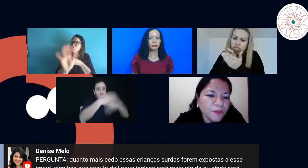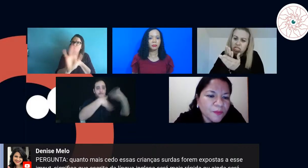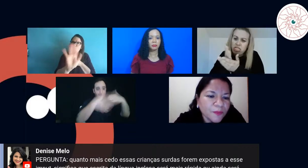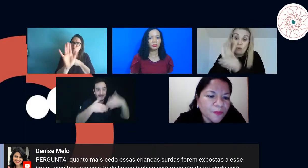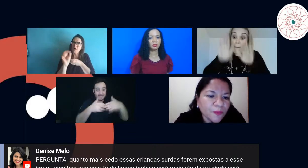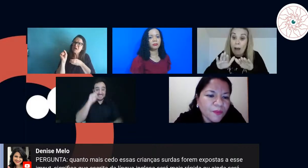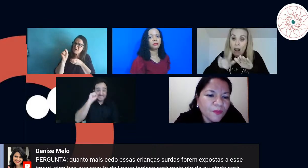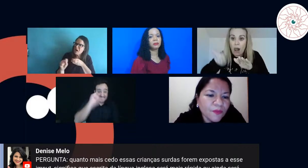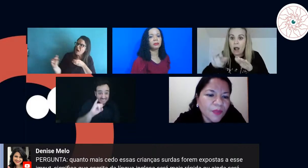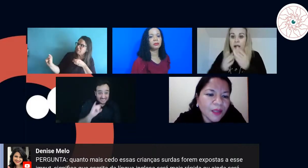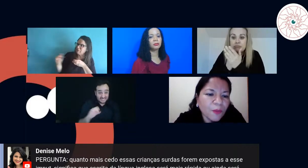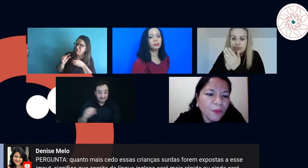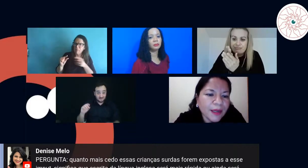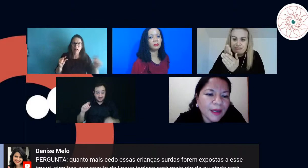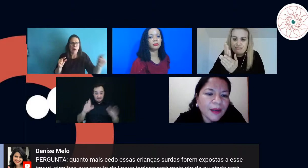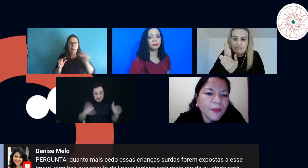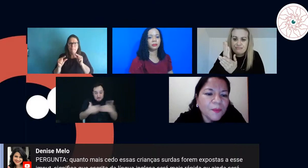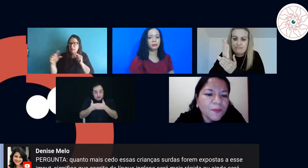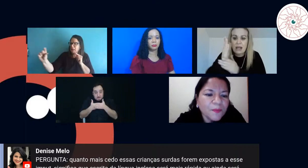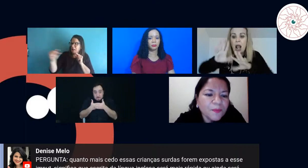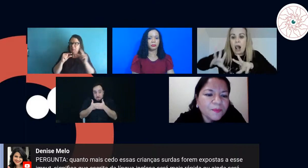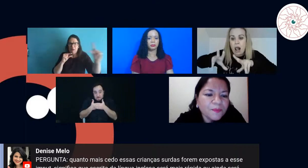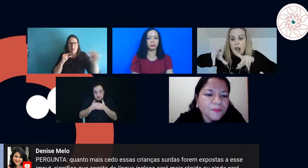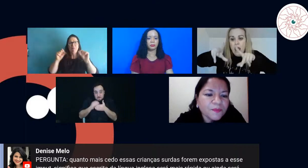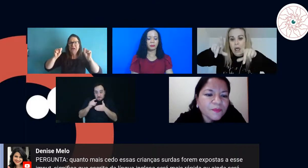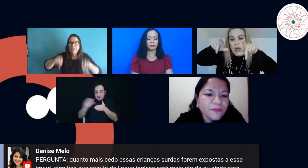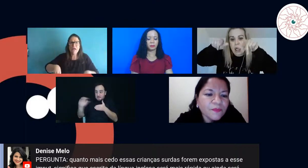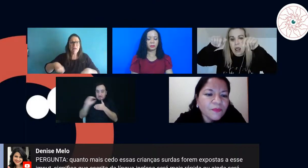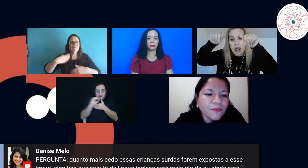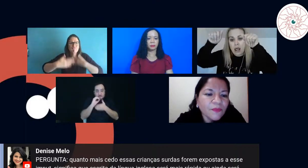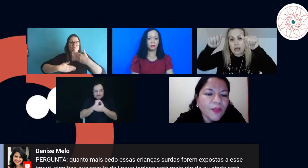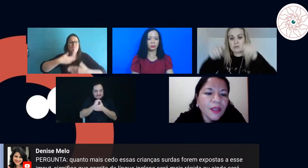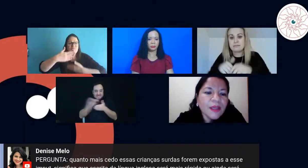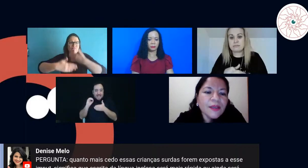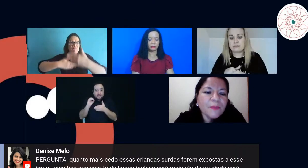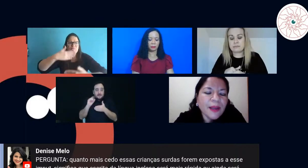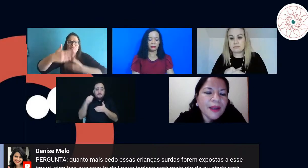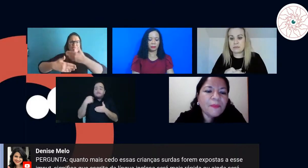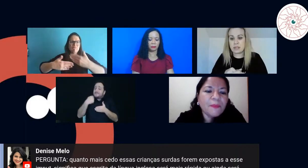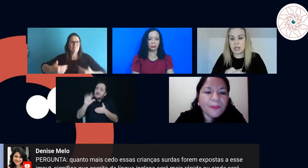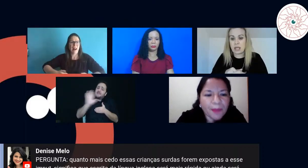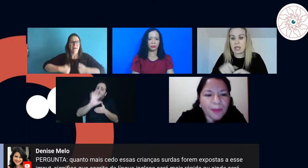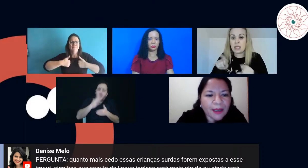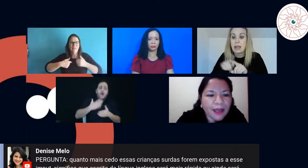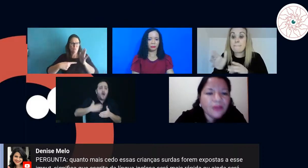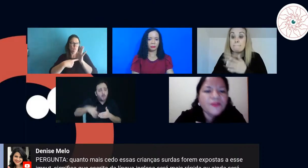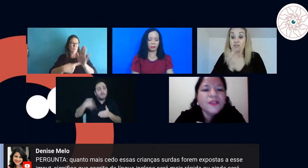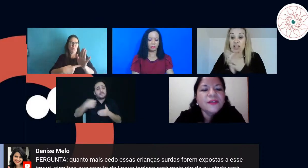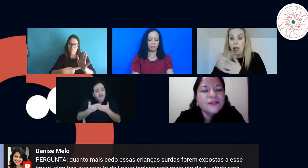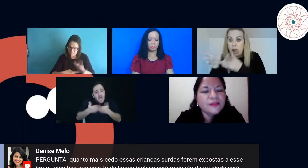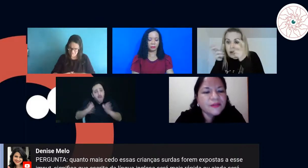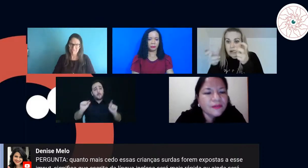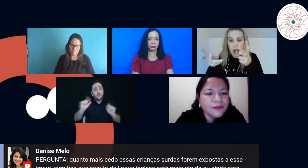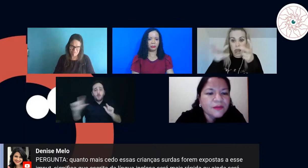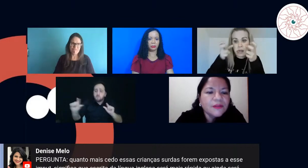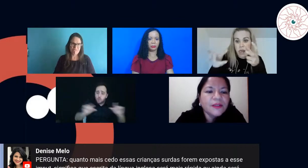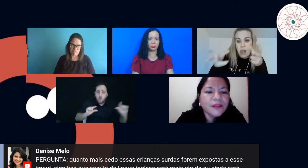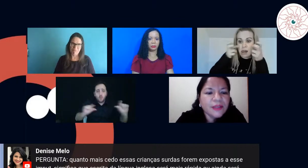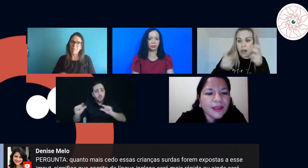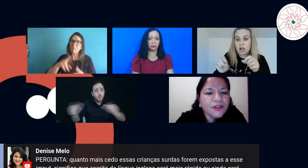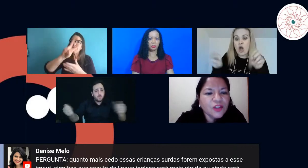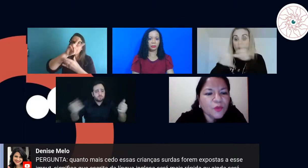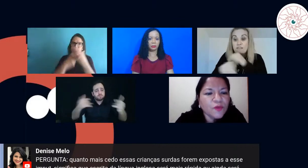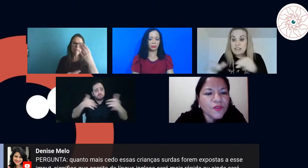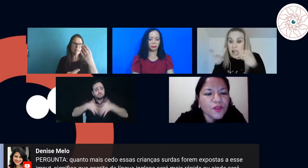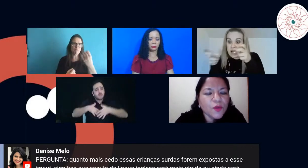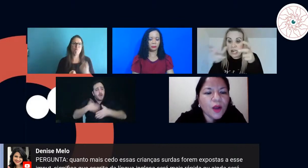contínuo, né, não parar e pegar, né, palavras e